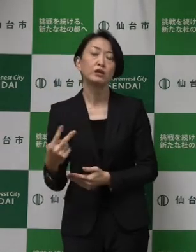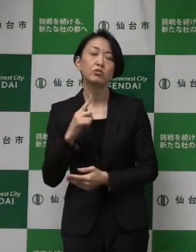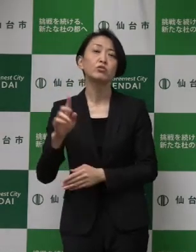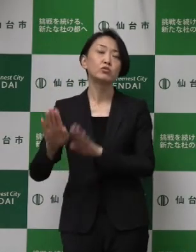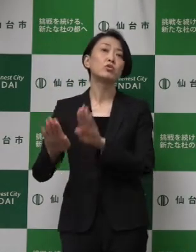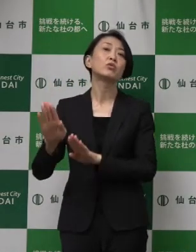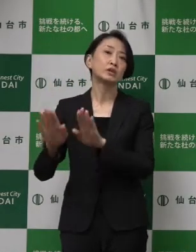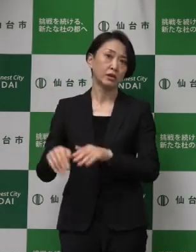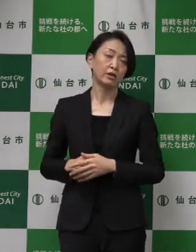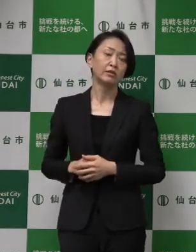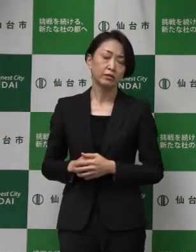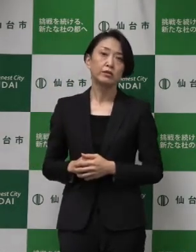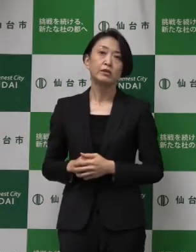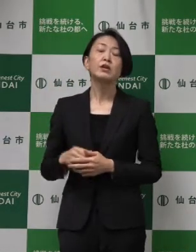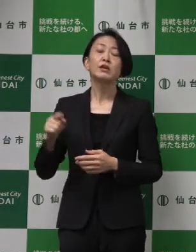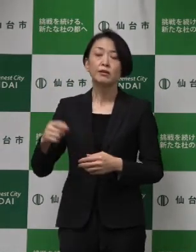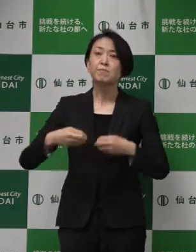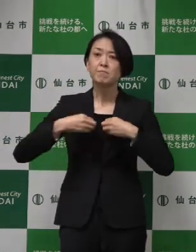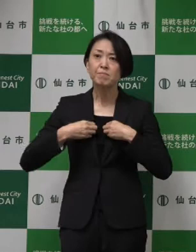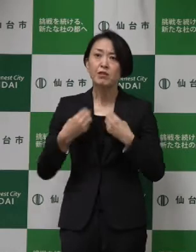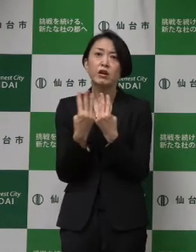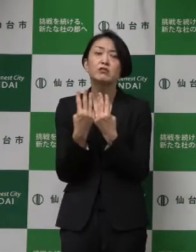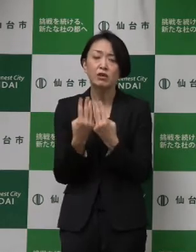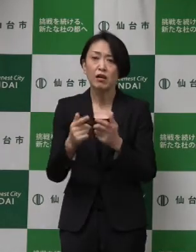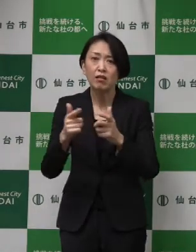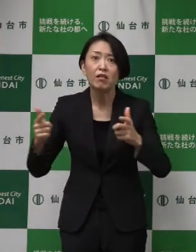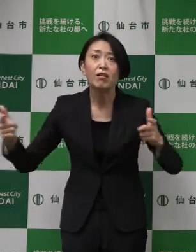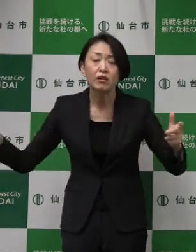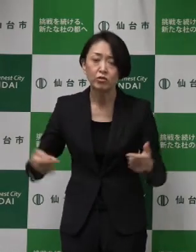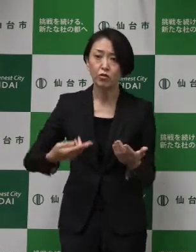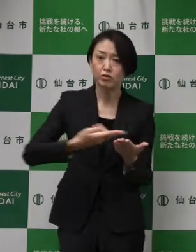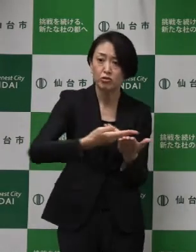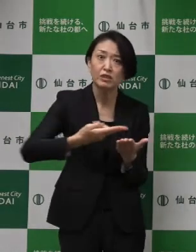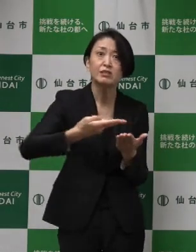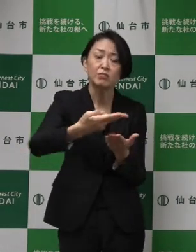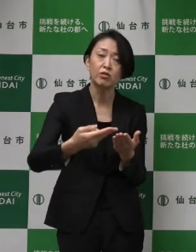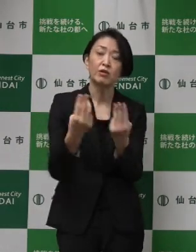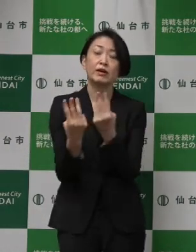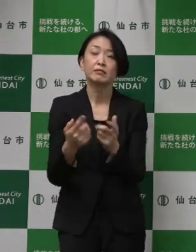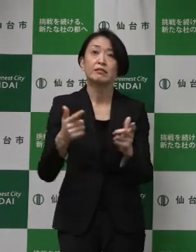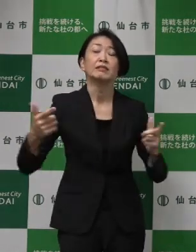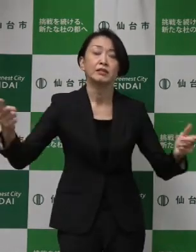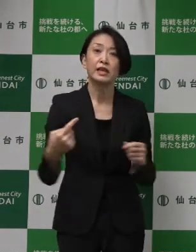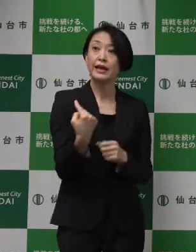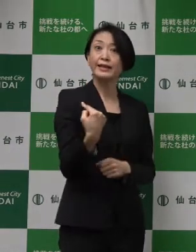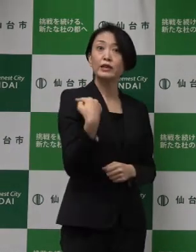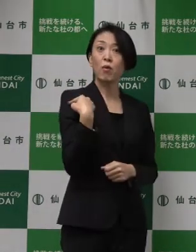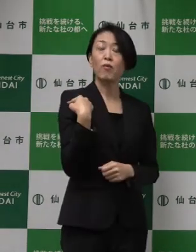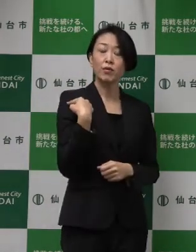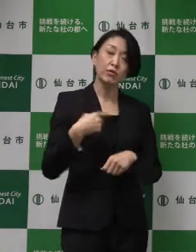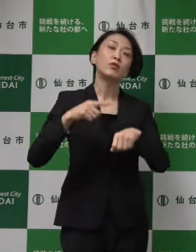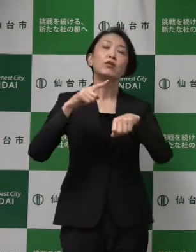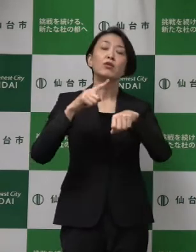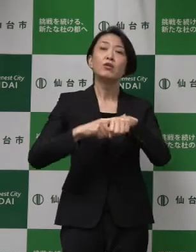。陽性患者の増加とともに入院患者も増え続けまして、昨日15時